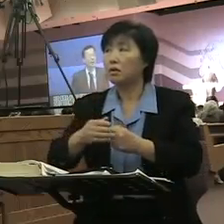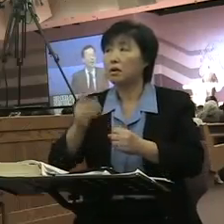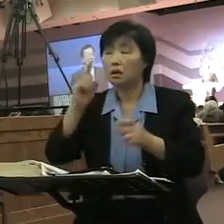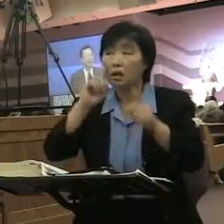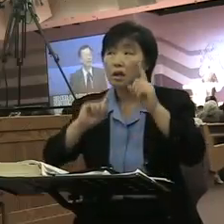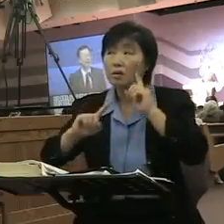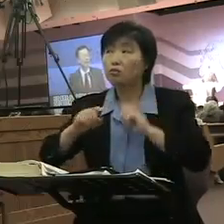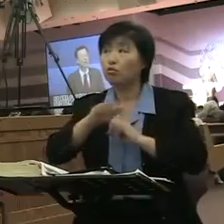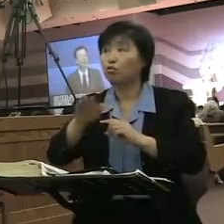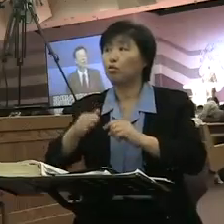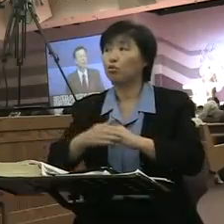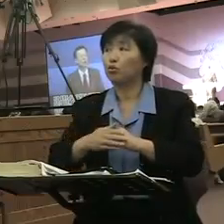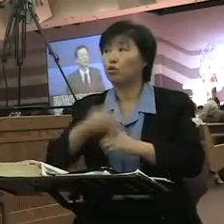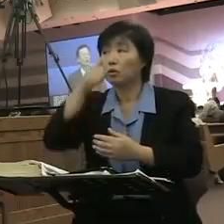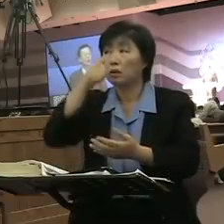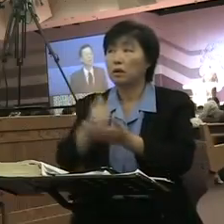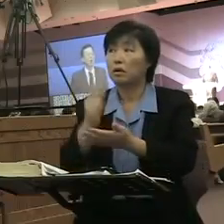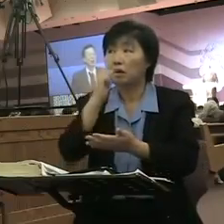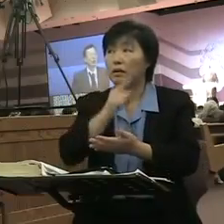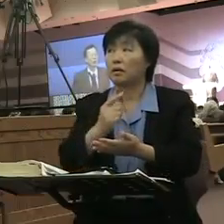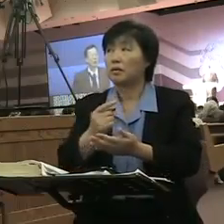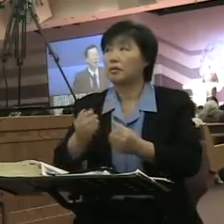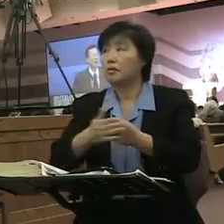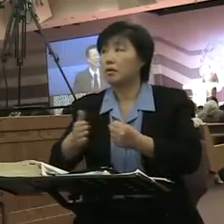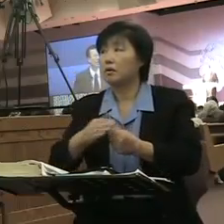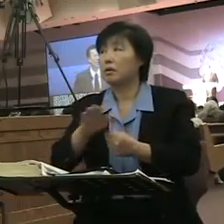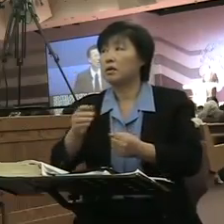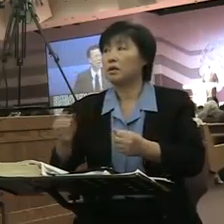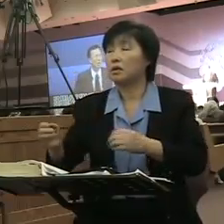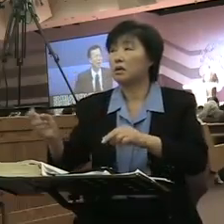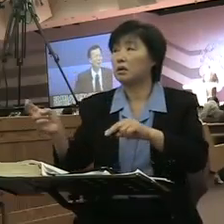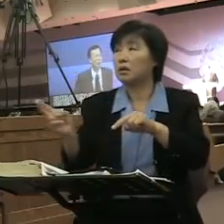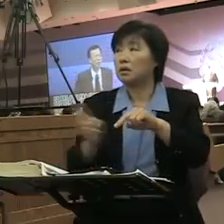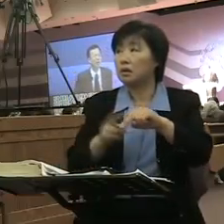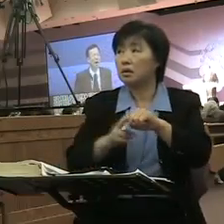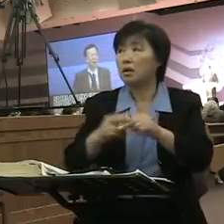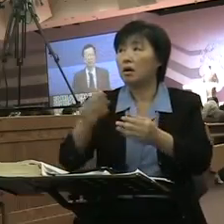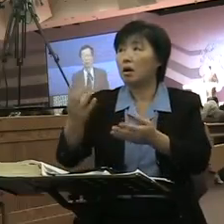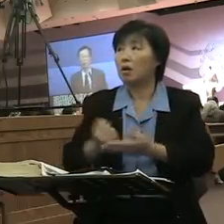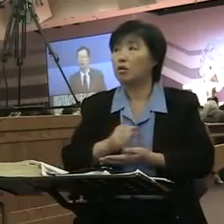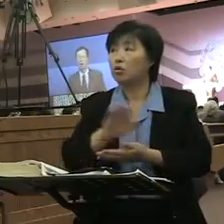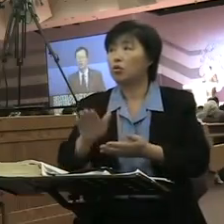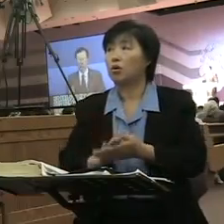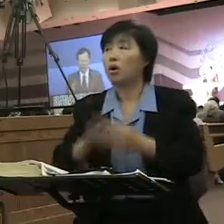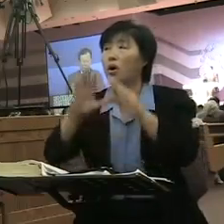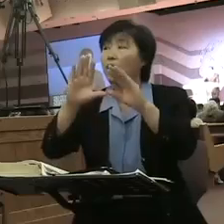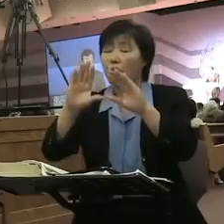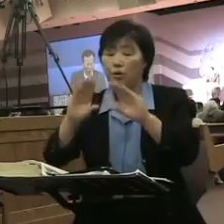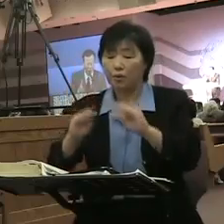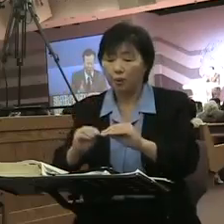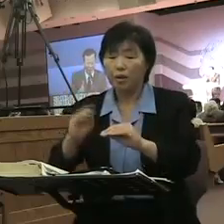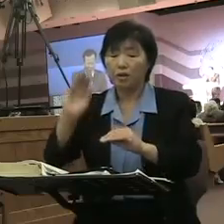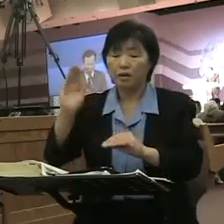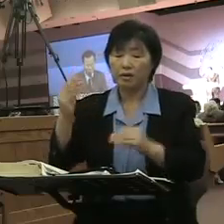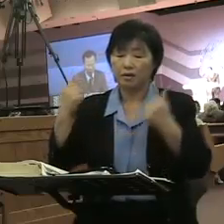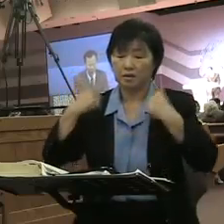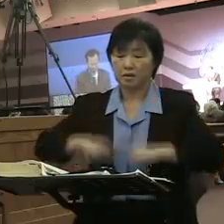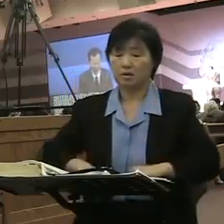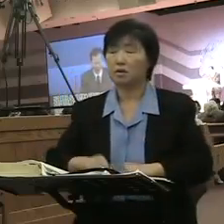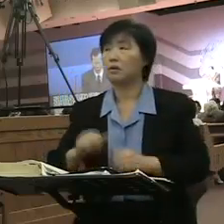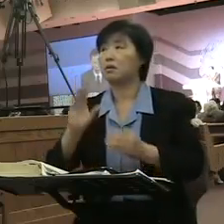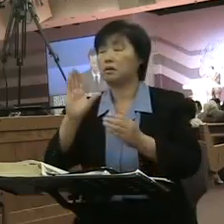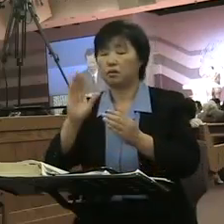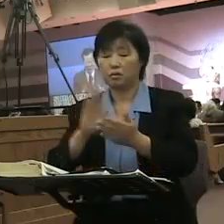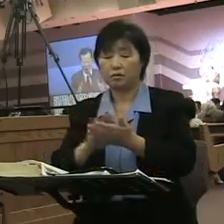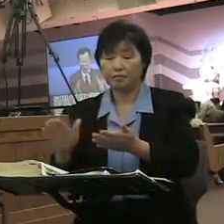죄악을 인함이라. 그가 징계를 받음으로 우리가 평화를 누리고 그가 채찍에 맞음으로 우리가 나음을 입었도다. 이 말씀을 볼 때마다 상고할